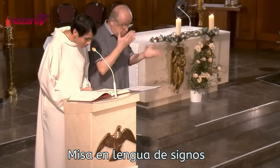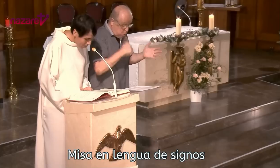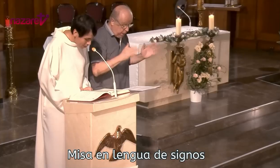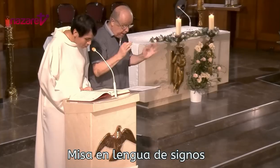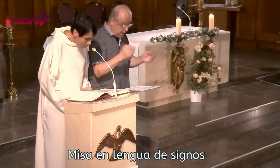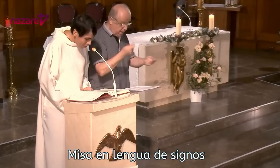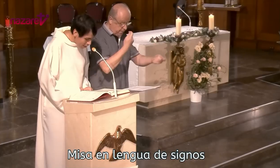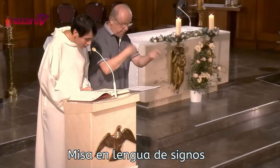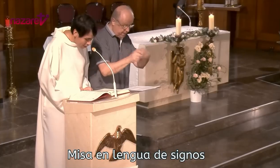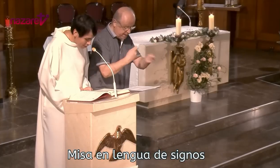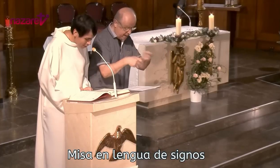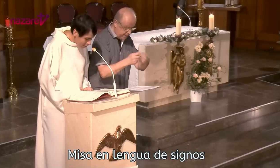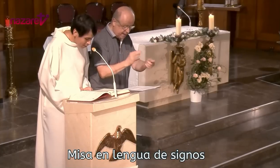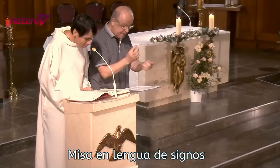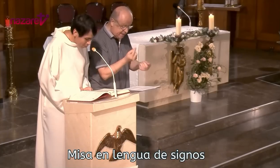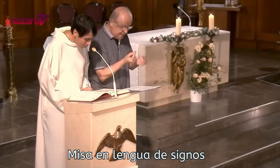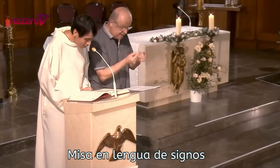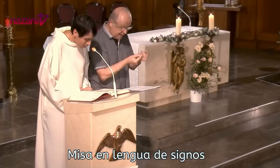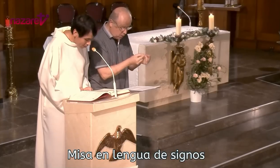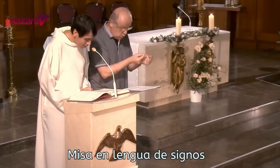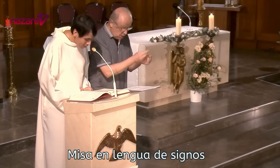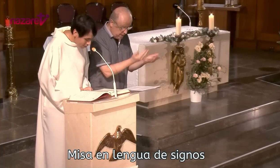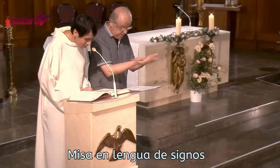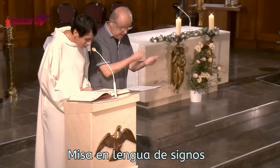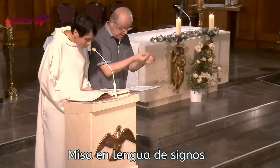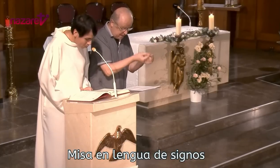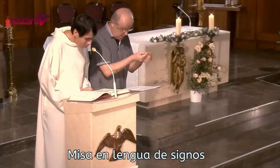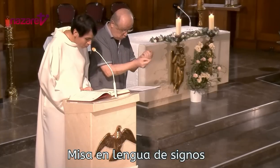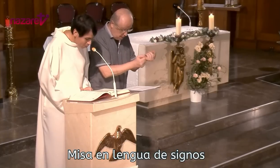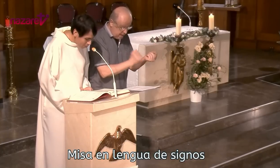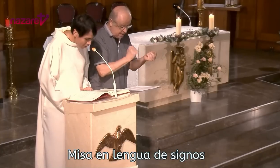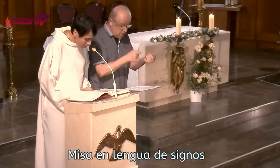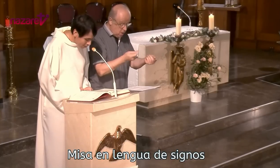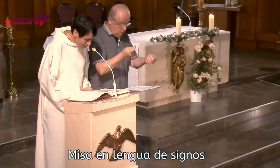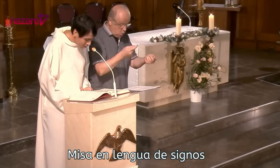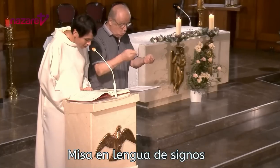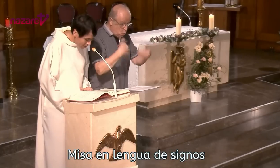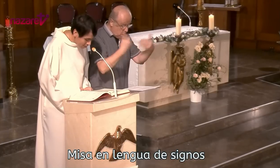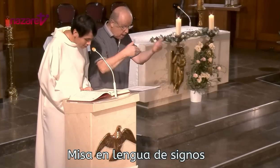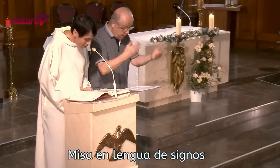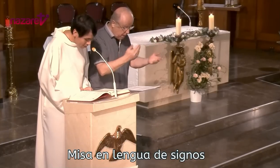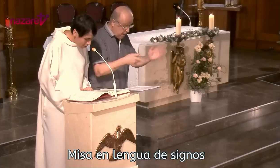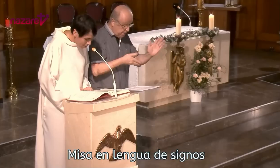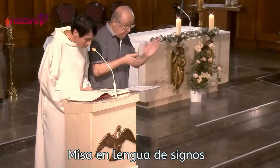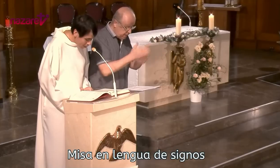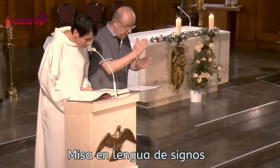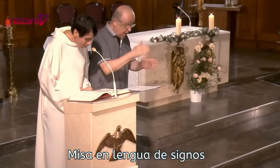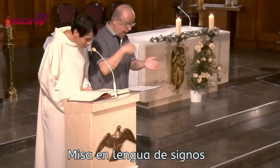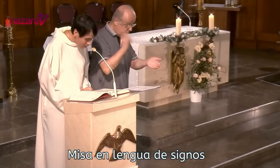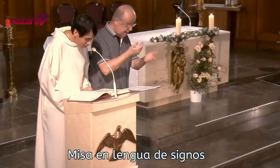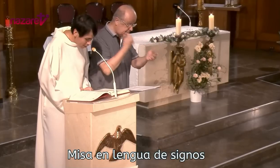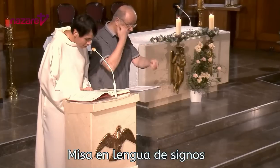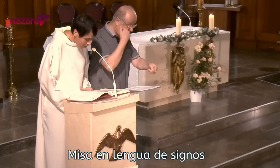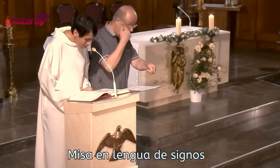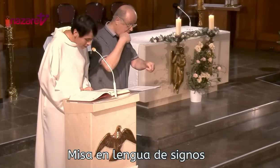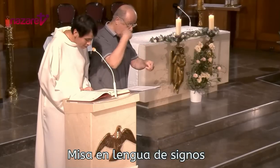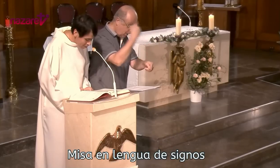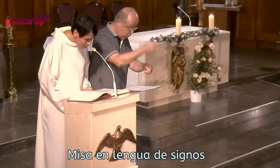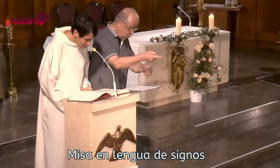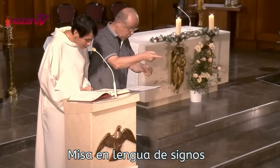para comprar al indigente por plata y al pobre por un par de sandalias, para vender